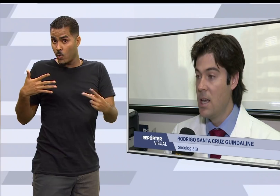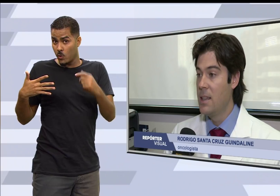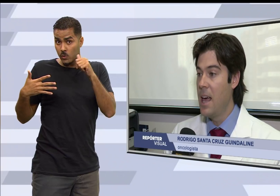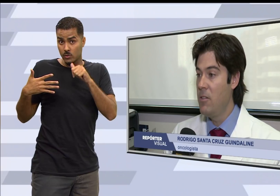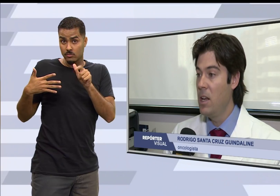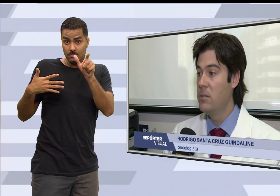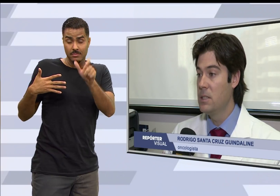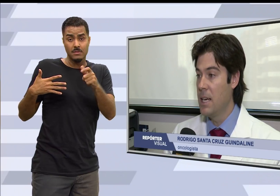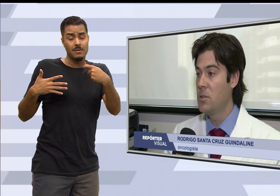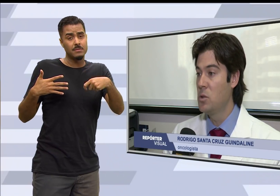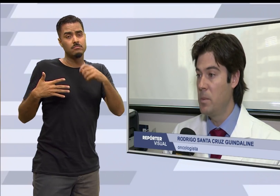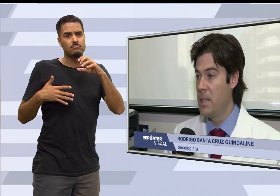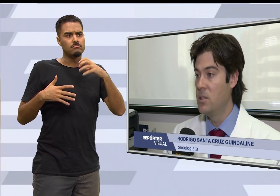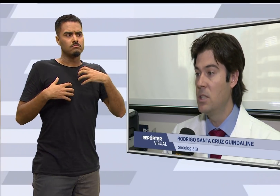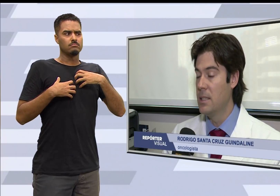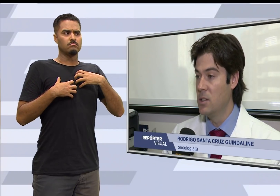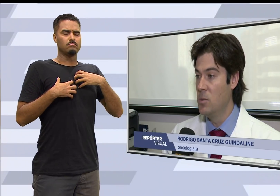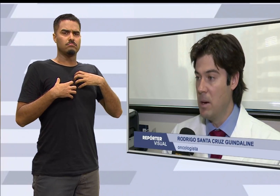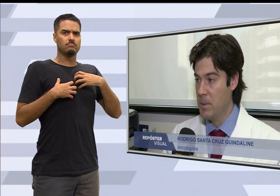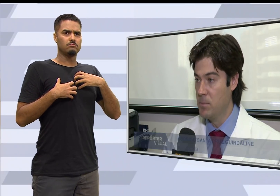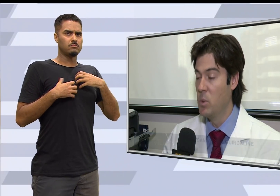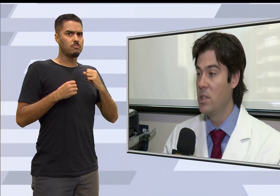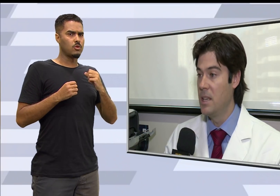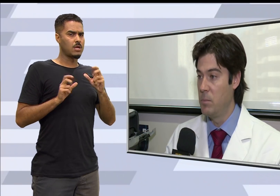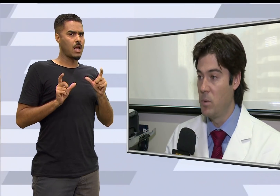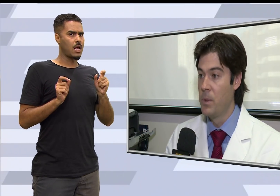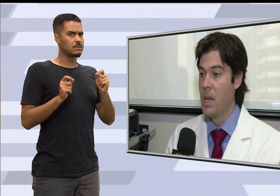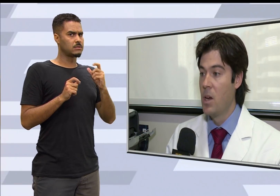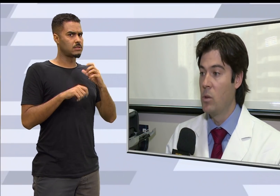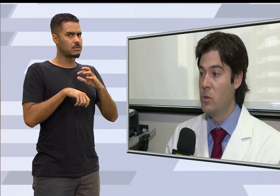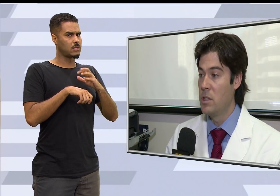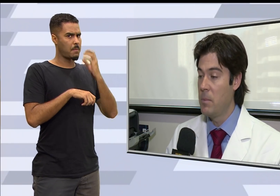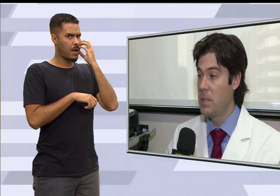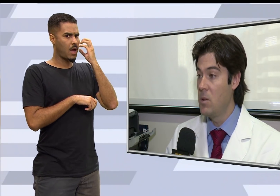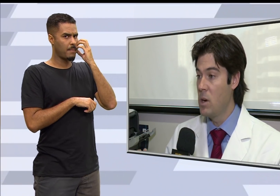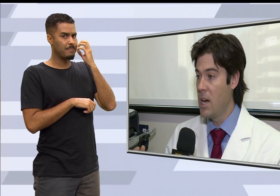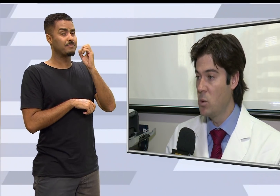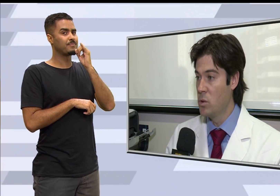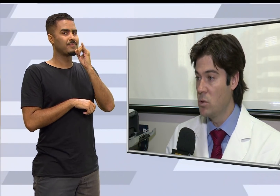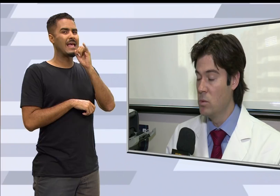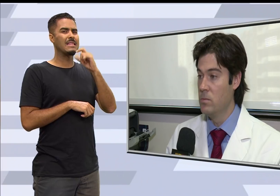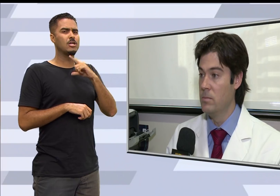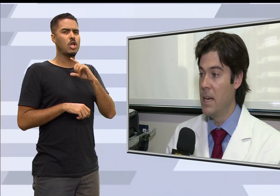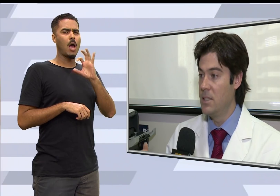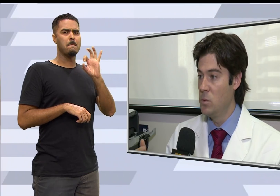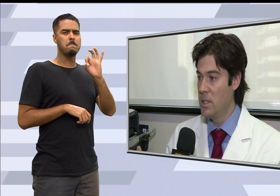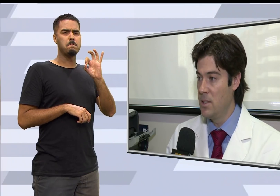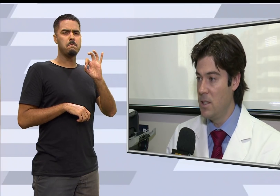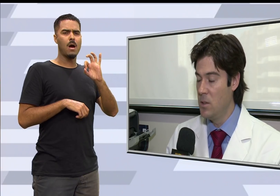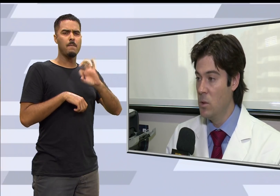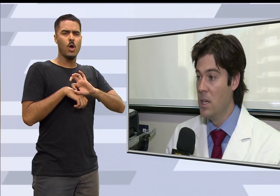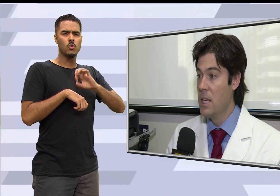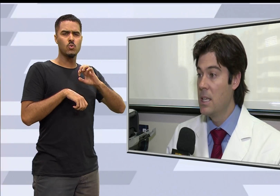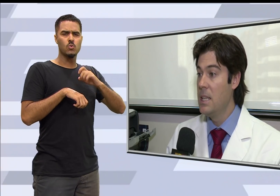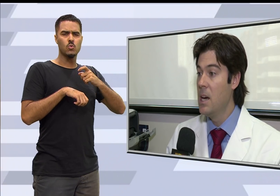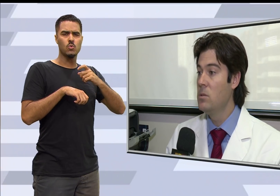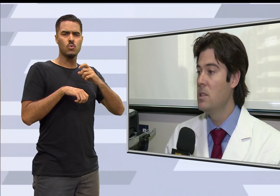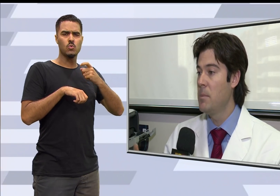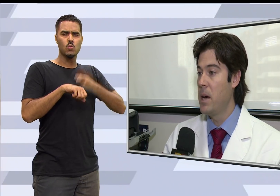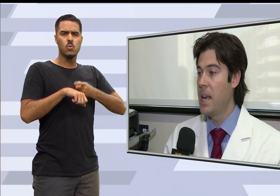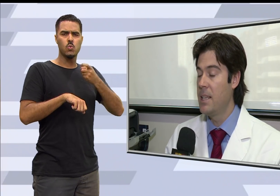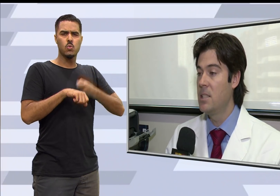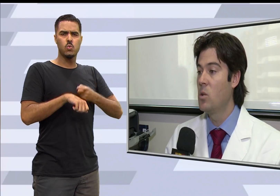paciente, devem levantar a suspeita de câncer de mama. Por exemplo, quando você tem um caroço mais endurecido que